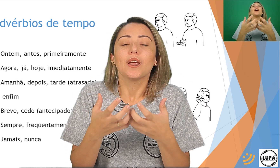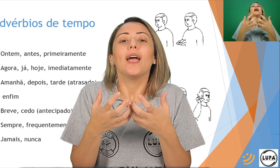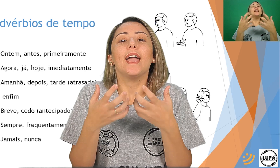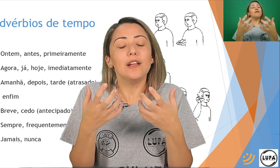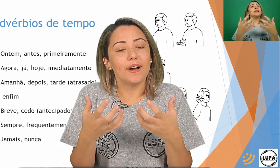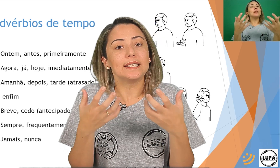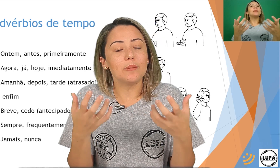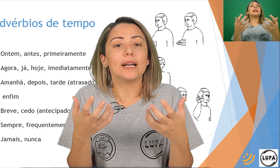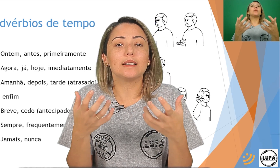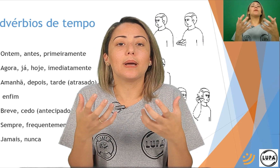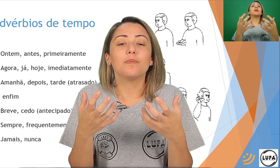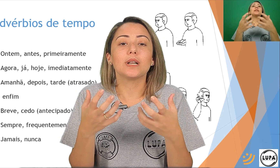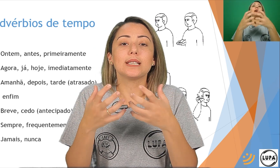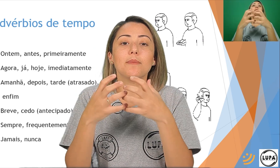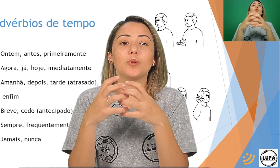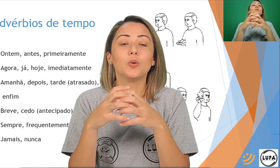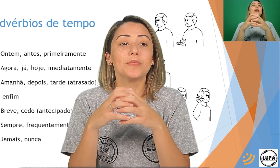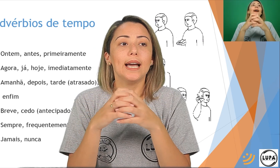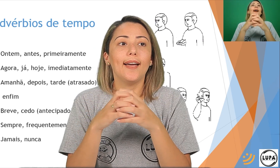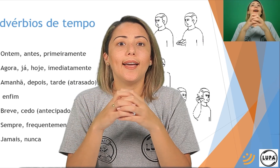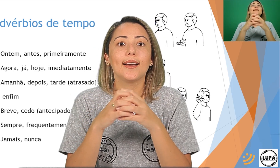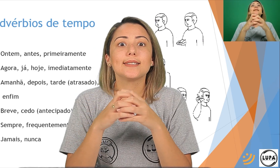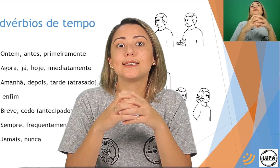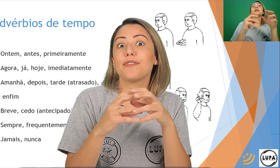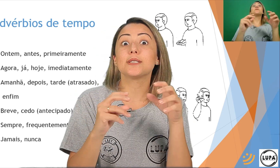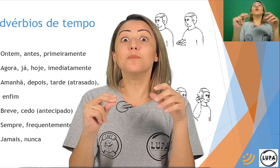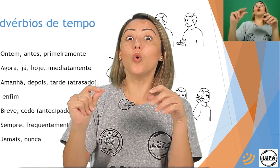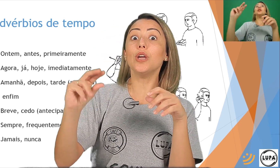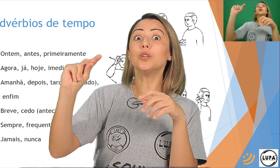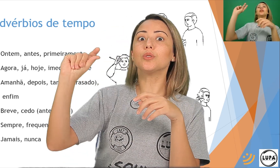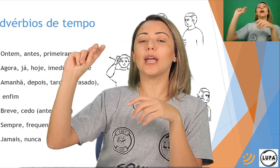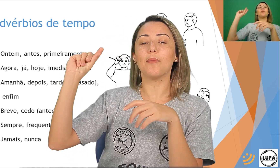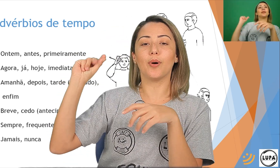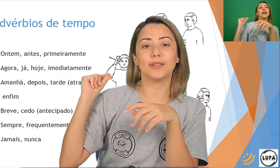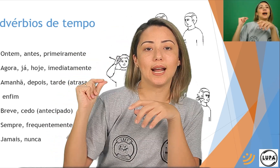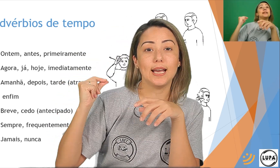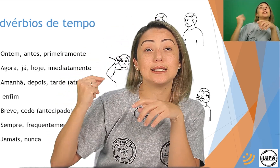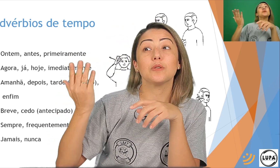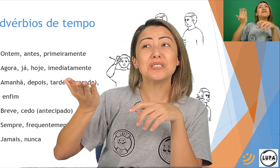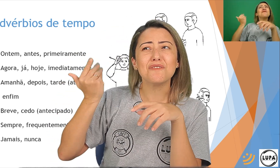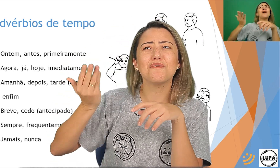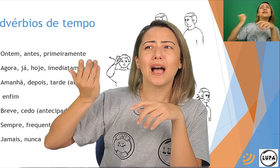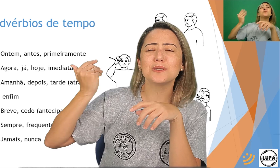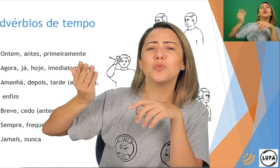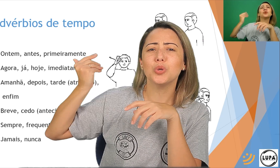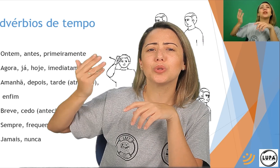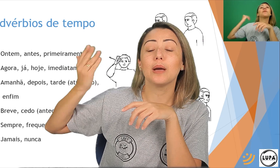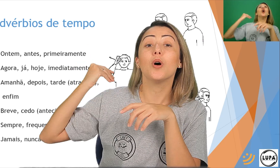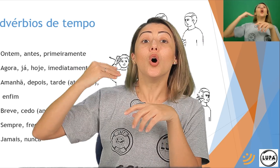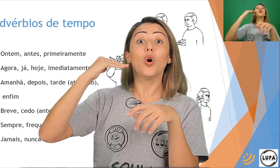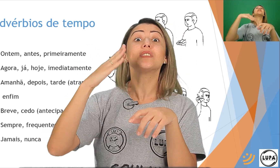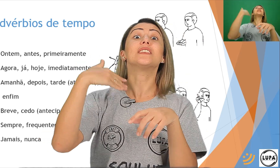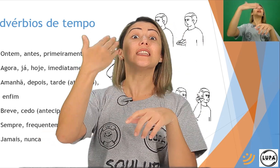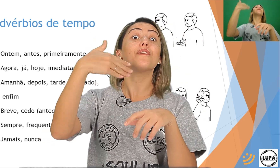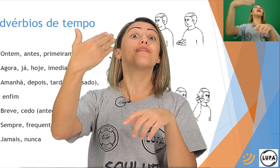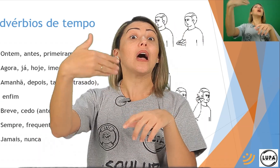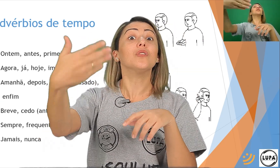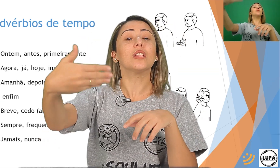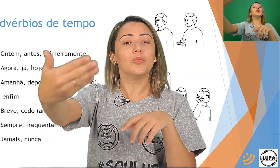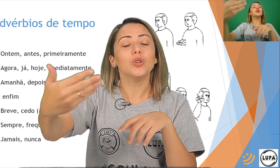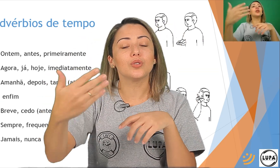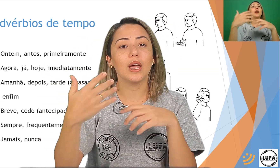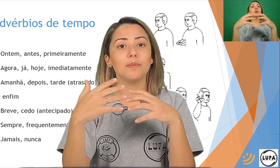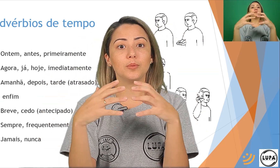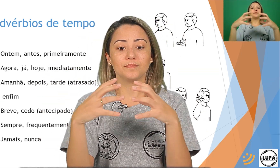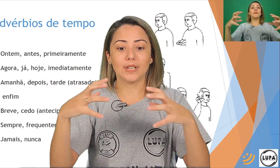sinal, ele vai determinar também, por exemplo, se faz muito tempo atrás. Então, se faz muito tempo ou se ainda